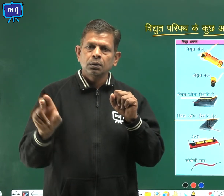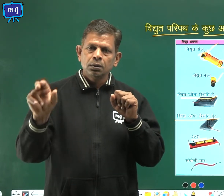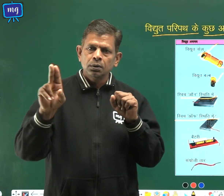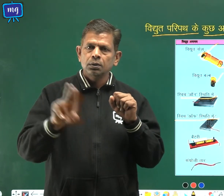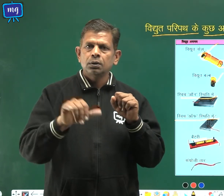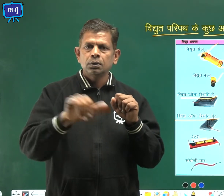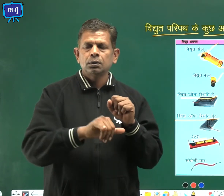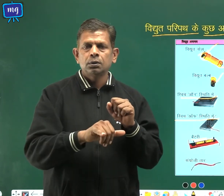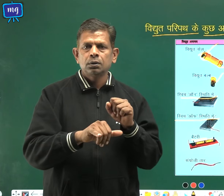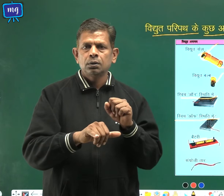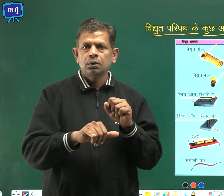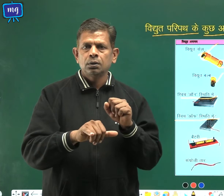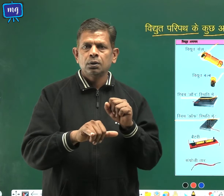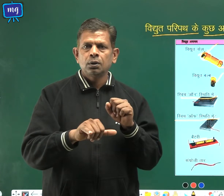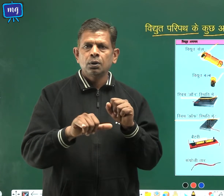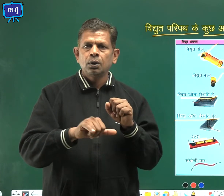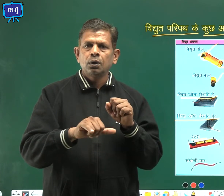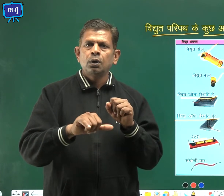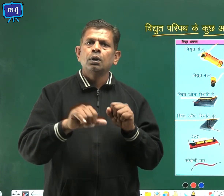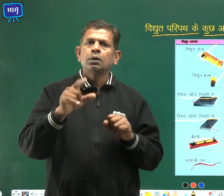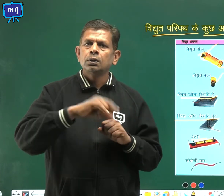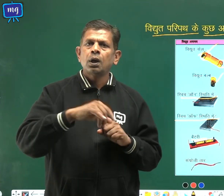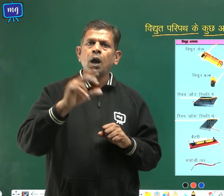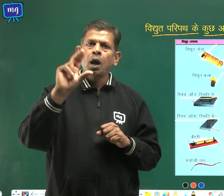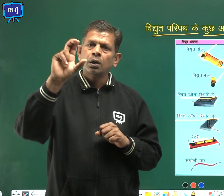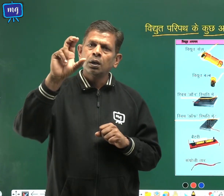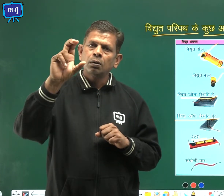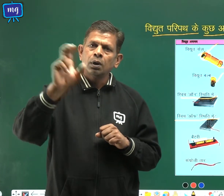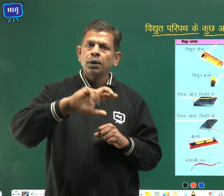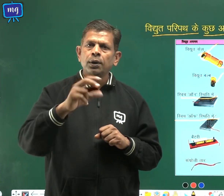से सेल वाले ही निशान